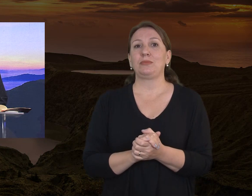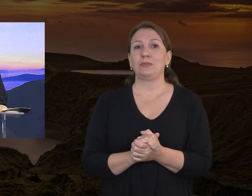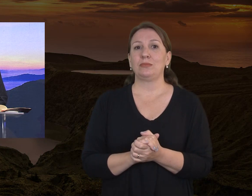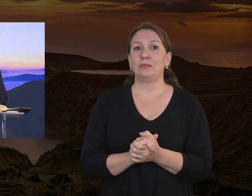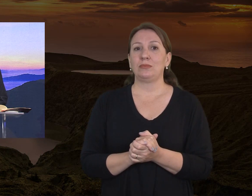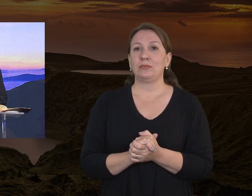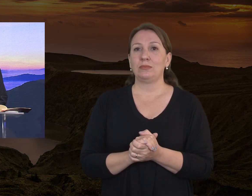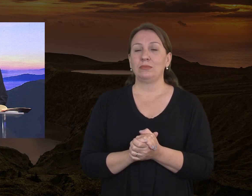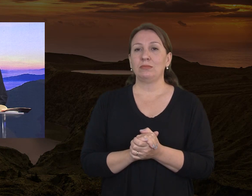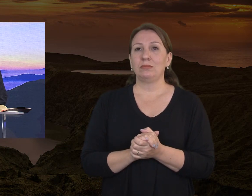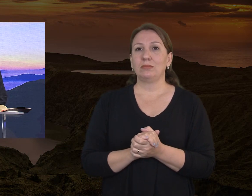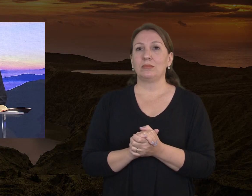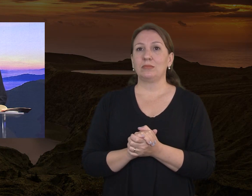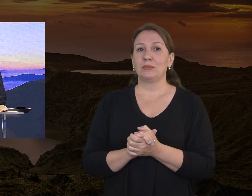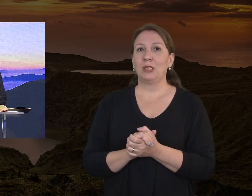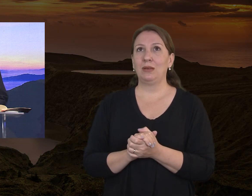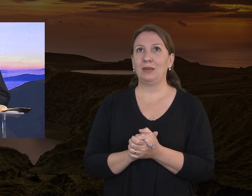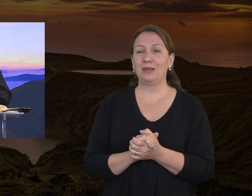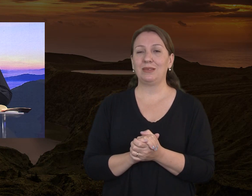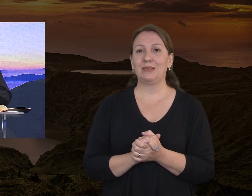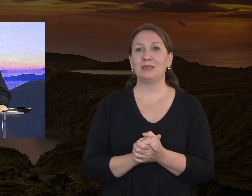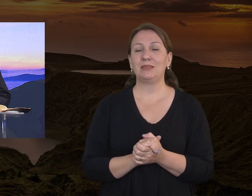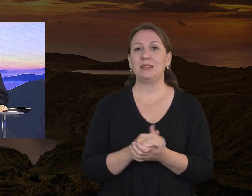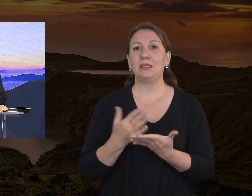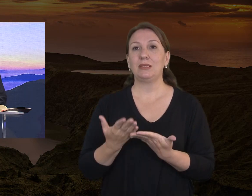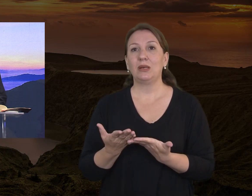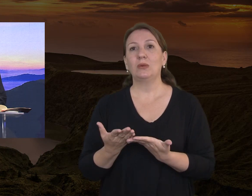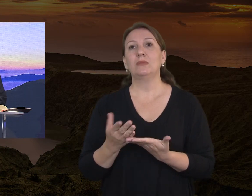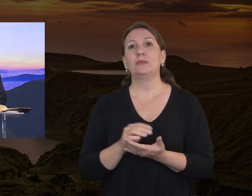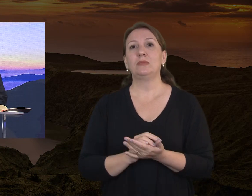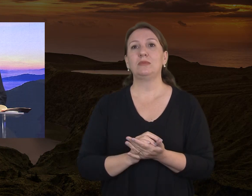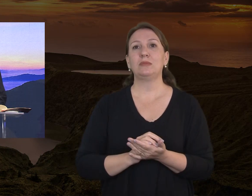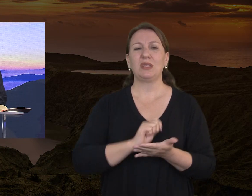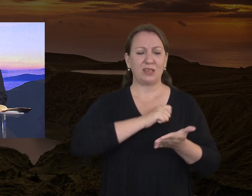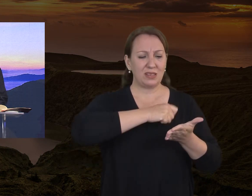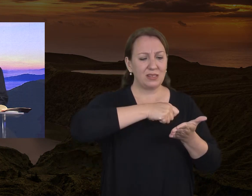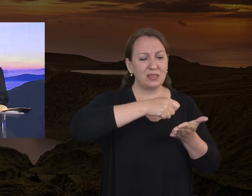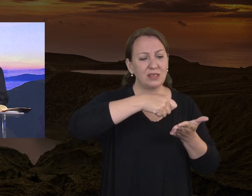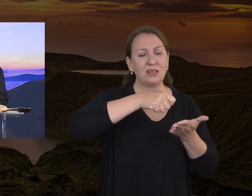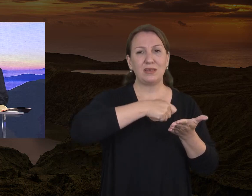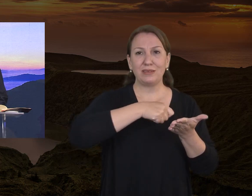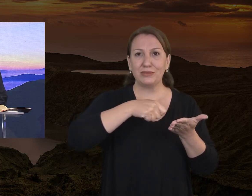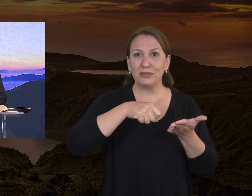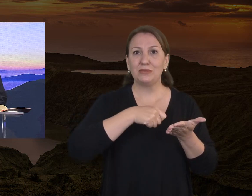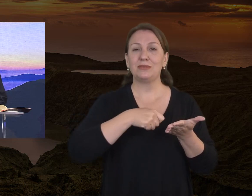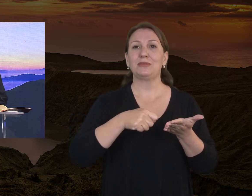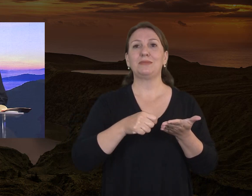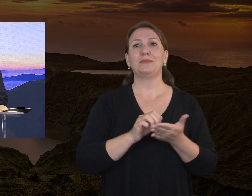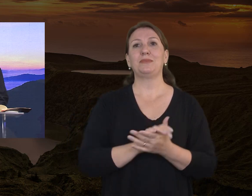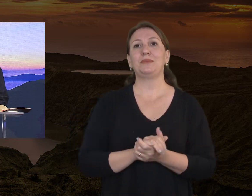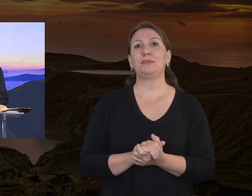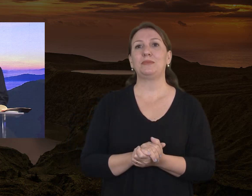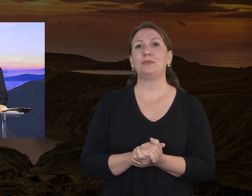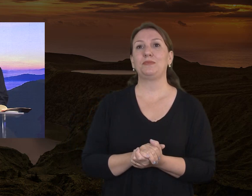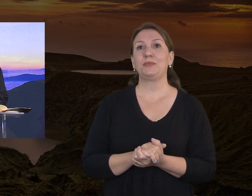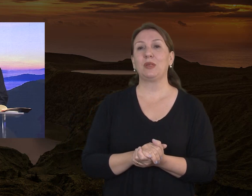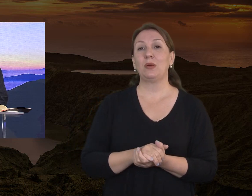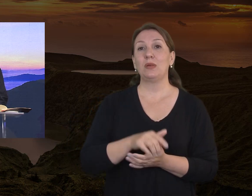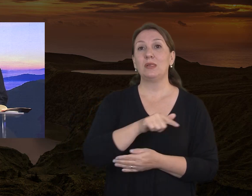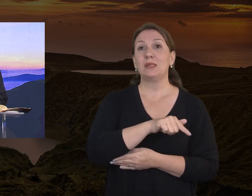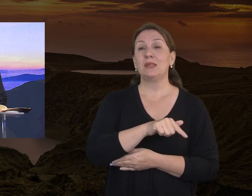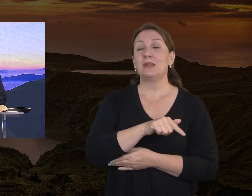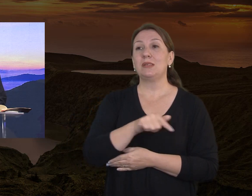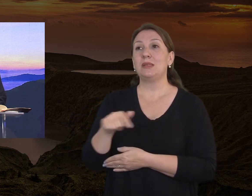passada. Então, eu terminei, né, o esboço que eu vou usar a partir da semana que vem,